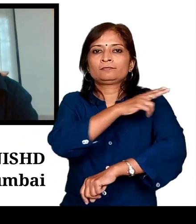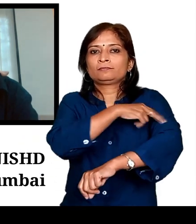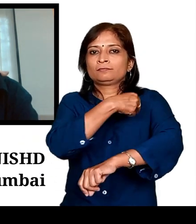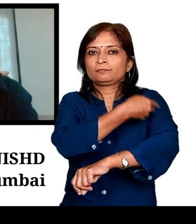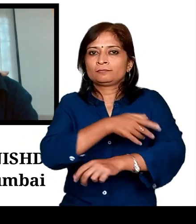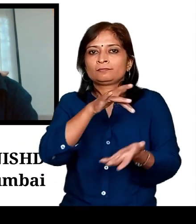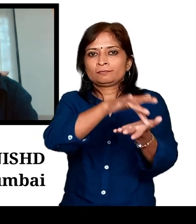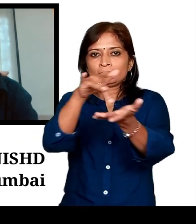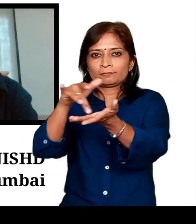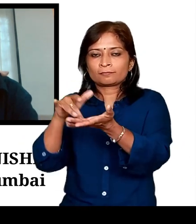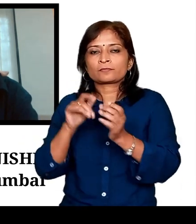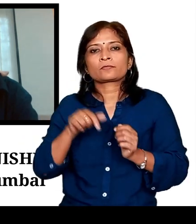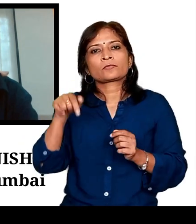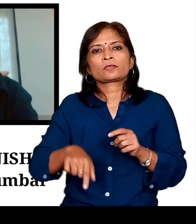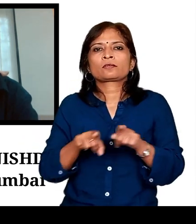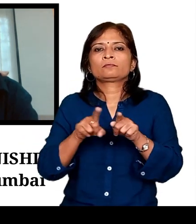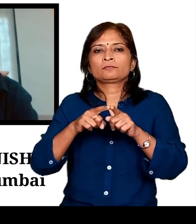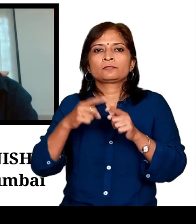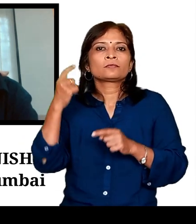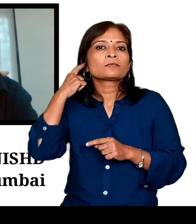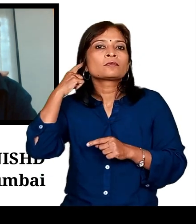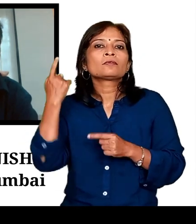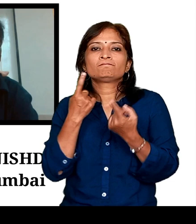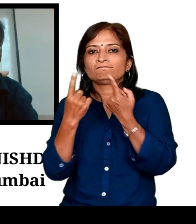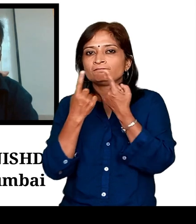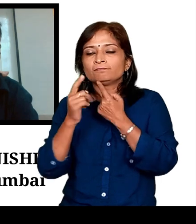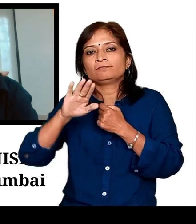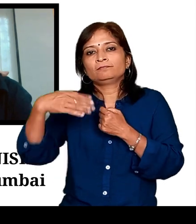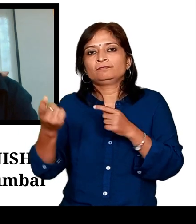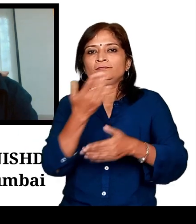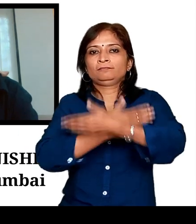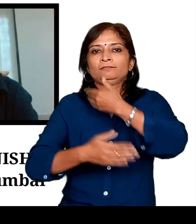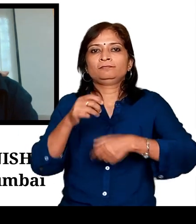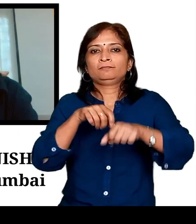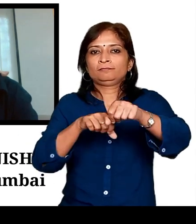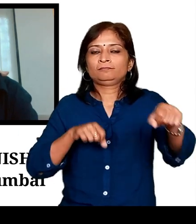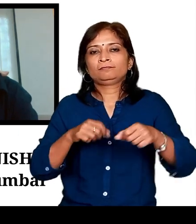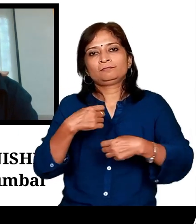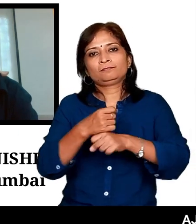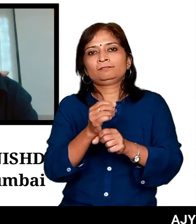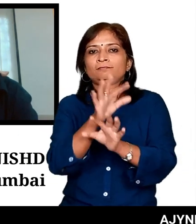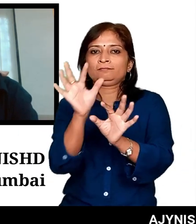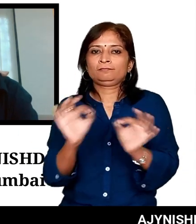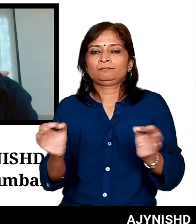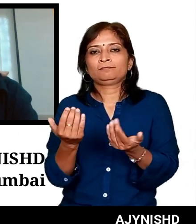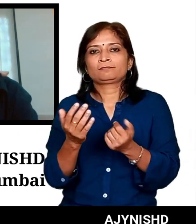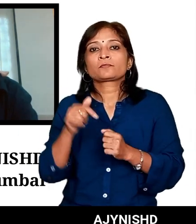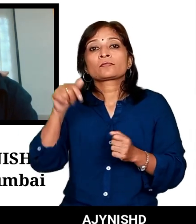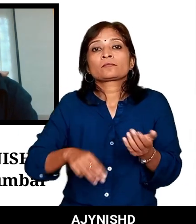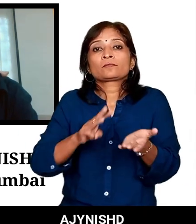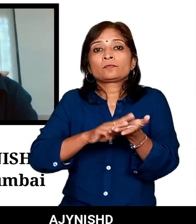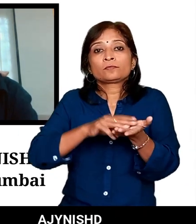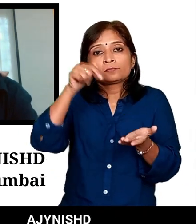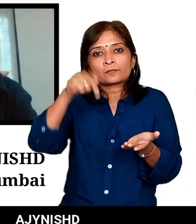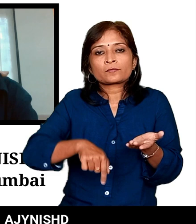हैं, वहां पे अप्रोप्रिएट जांच करने के बाद उनको डिजेबिलिटी सर्टिफिकेट मिल सकता है। लेकिन मुंबई